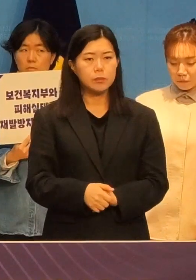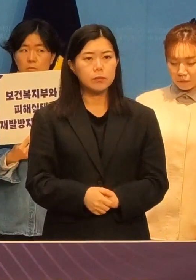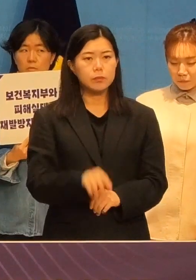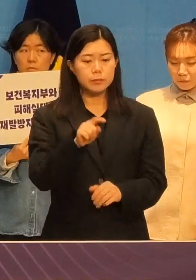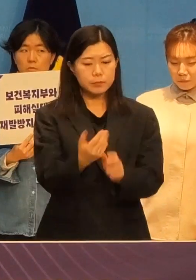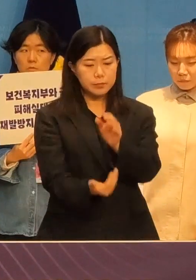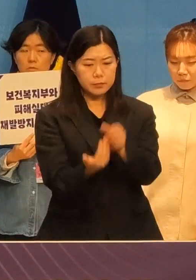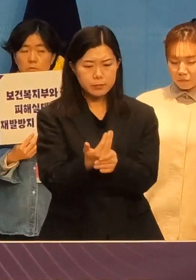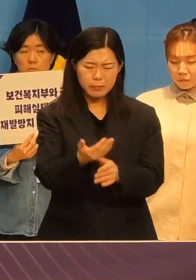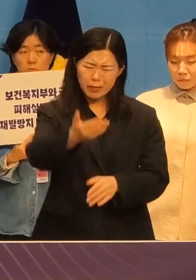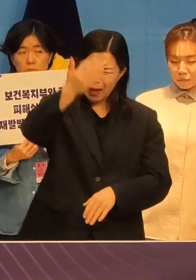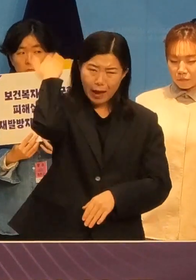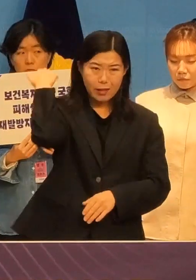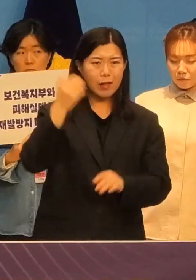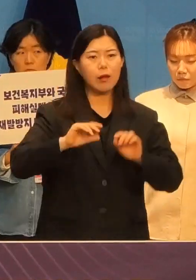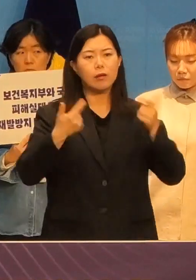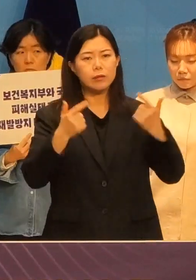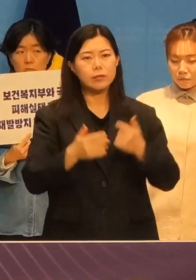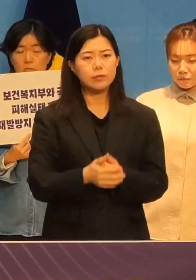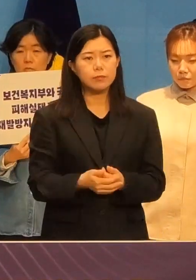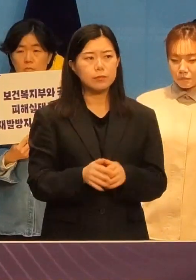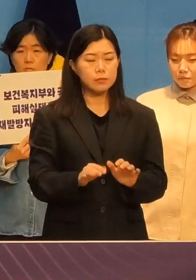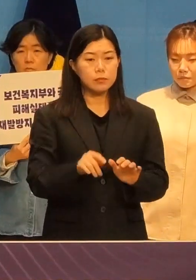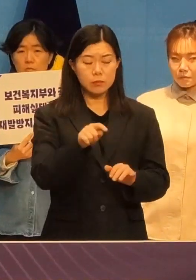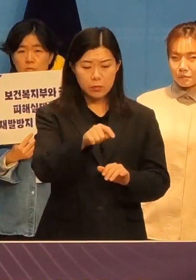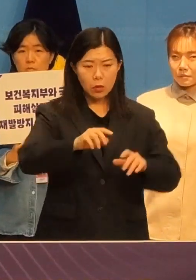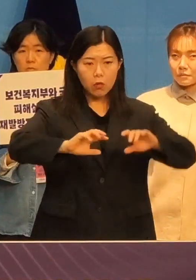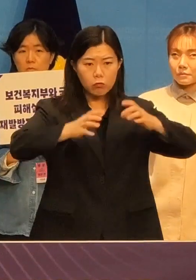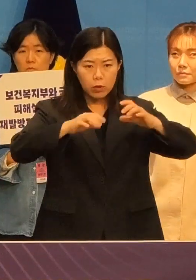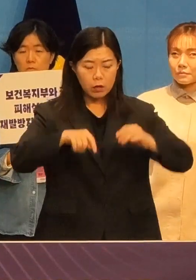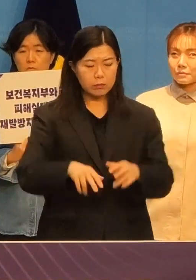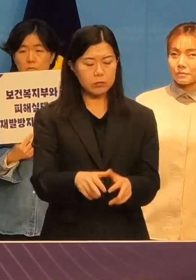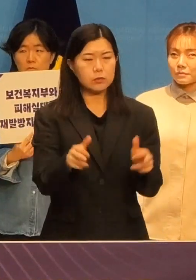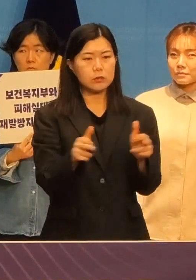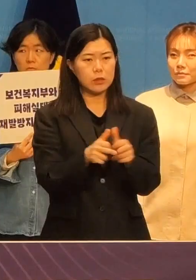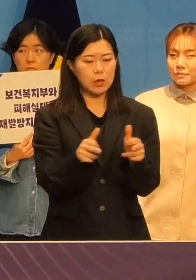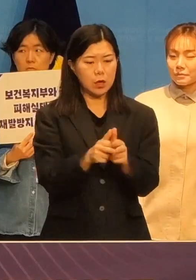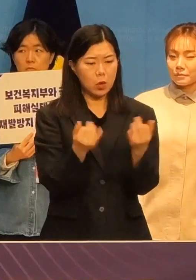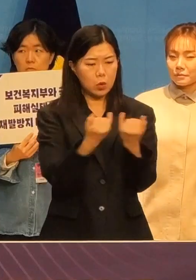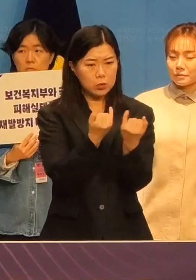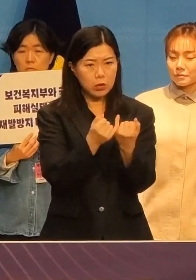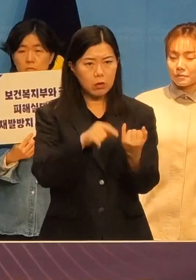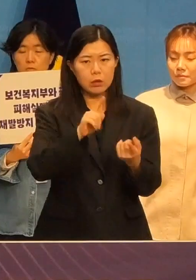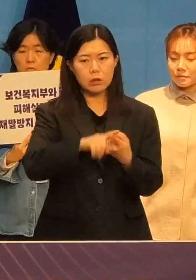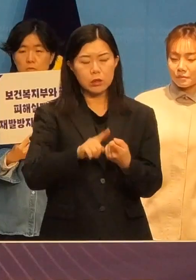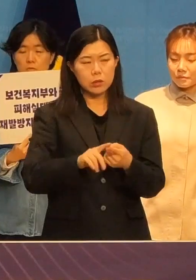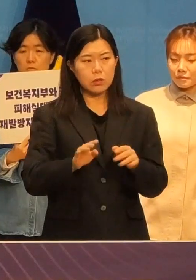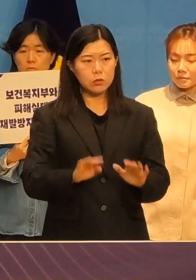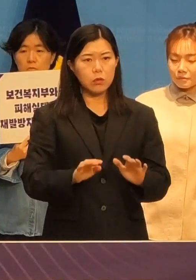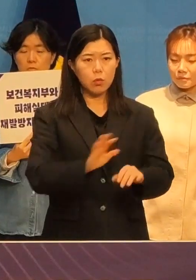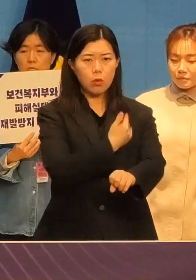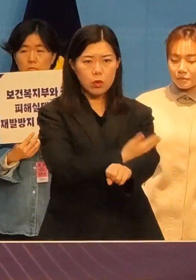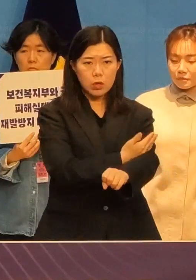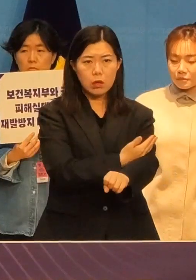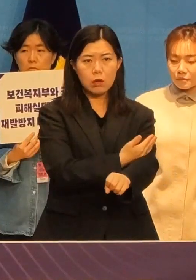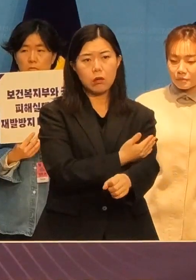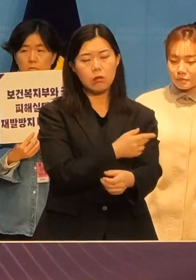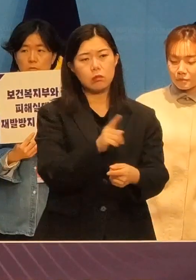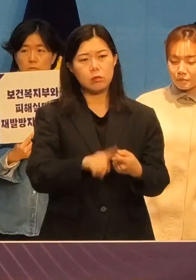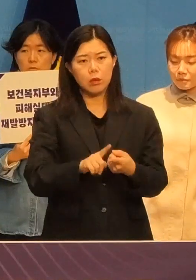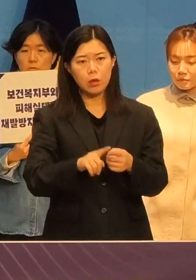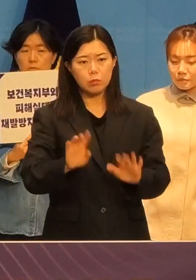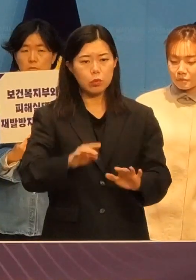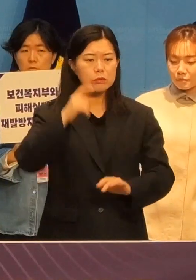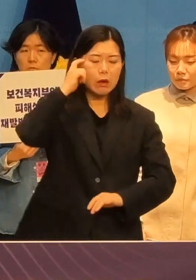사건은 과거의 문제가 아닙니다. 이는 국가가 장애 여성의 재생산권을 어떻게 취급해왔는지 보여주는 현재 진행형